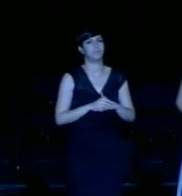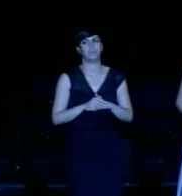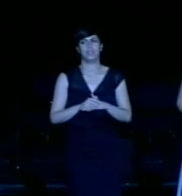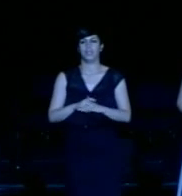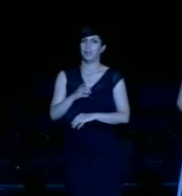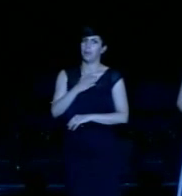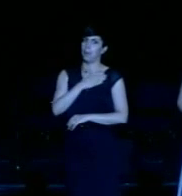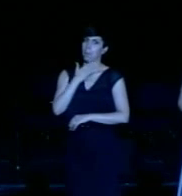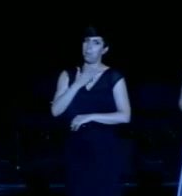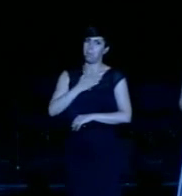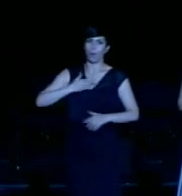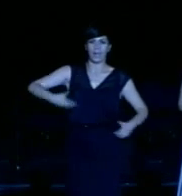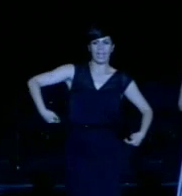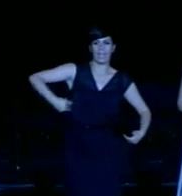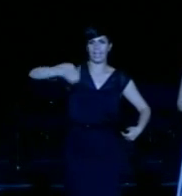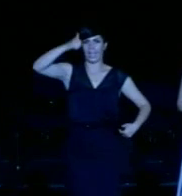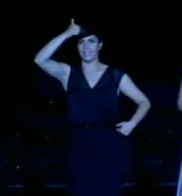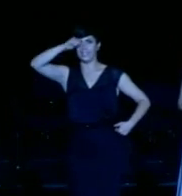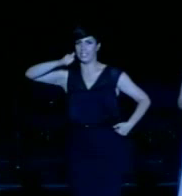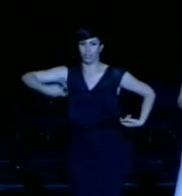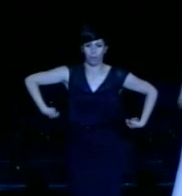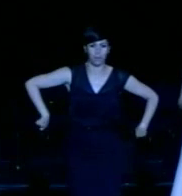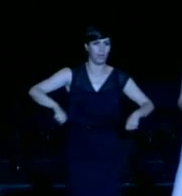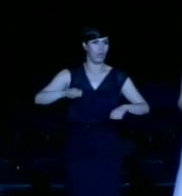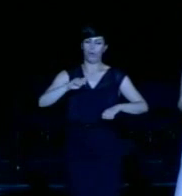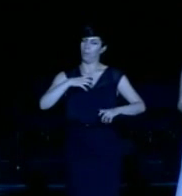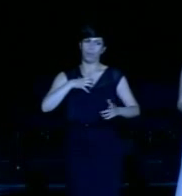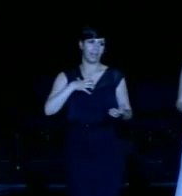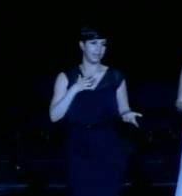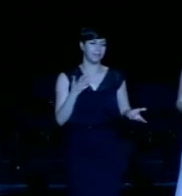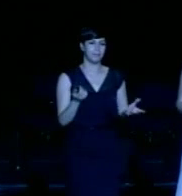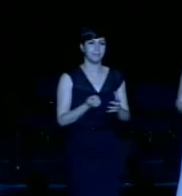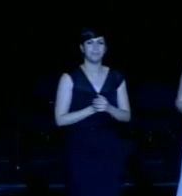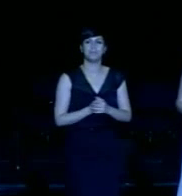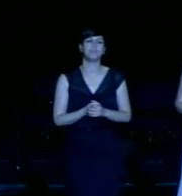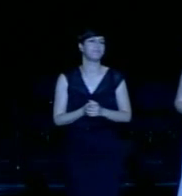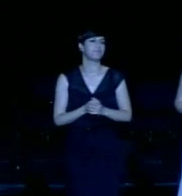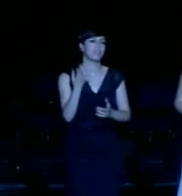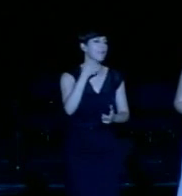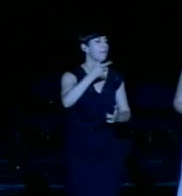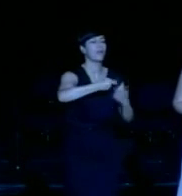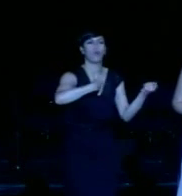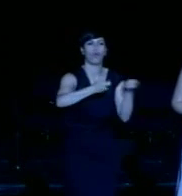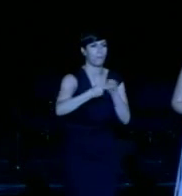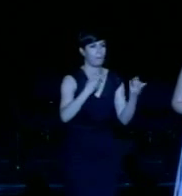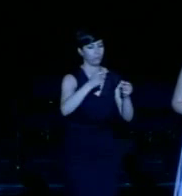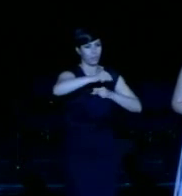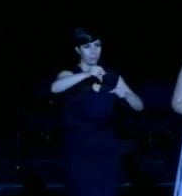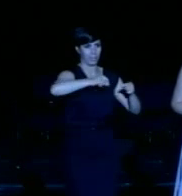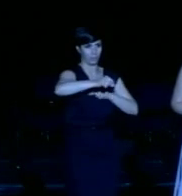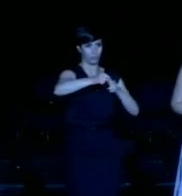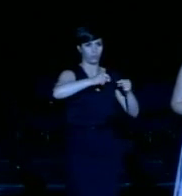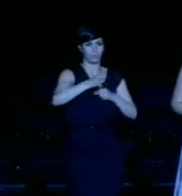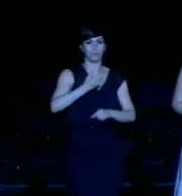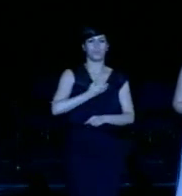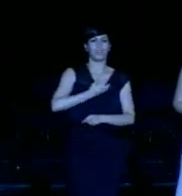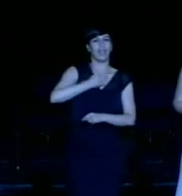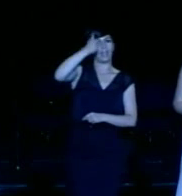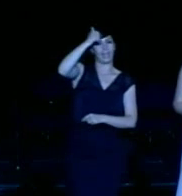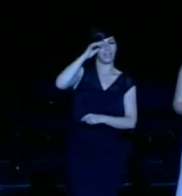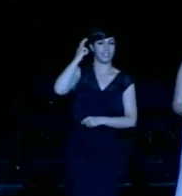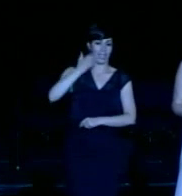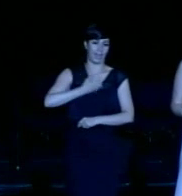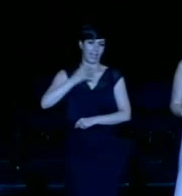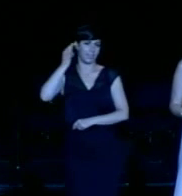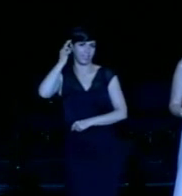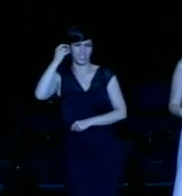Pobre gigantillo, no gana por la salla de Percal. No gana, ¿ves? Tiene que comprarle muchos metros. Alcalde y alcaldesa de Arcos de la Llana,